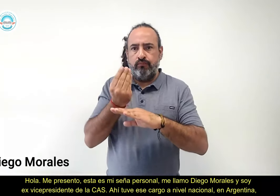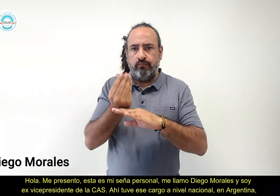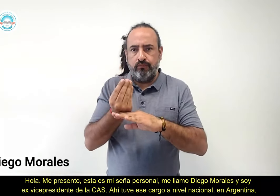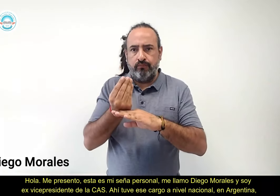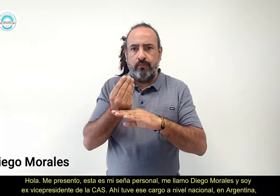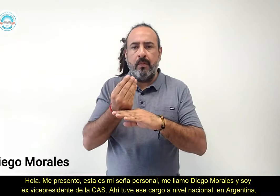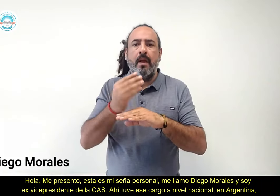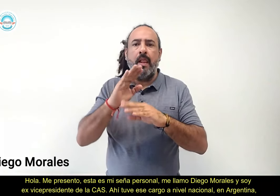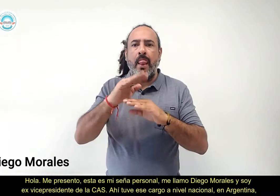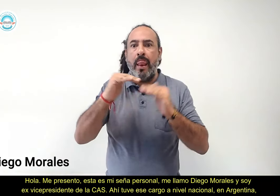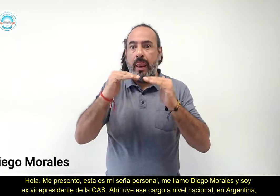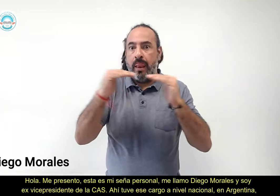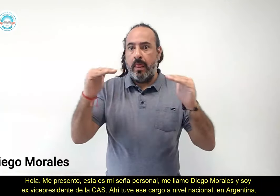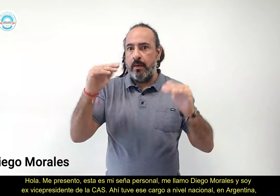en Argentina